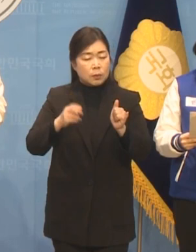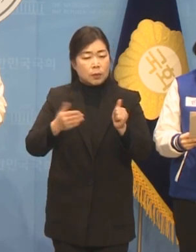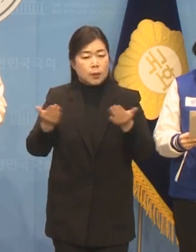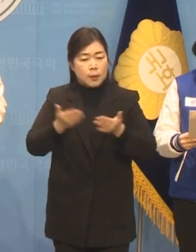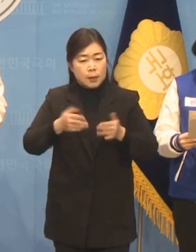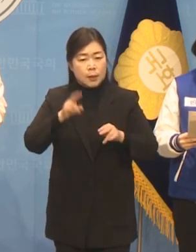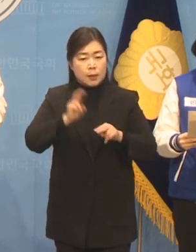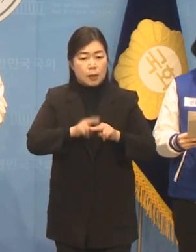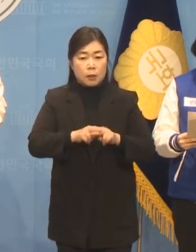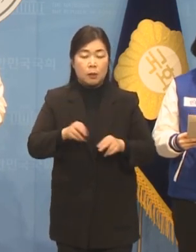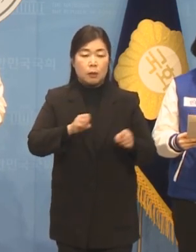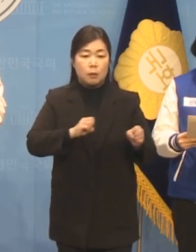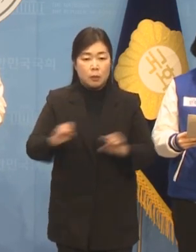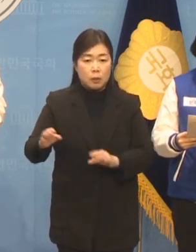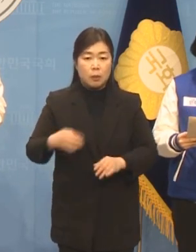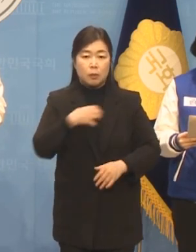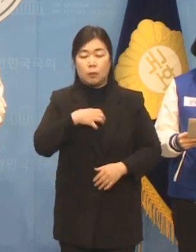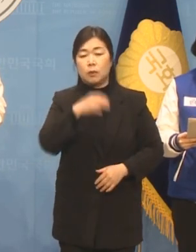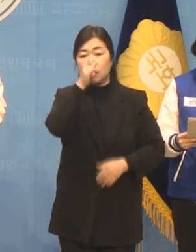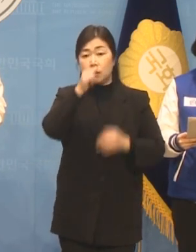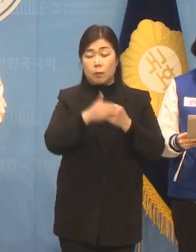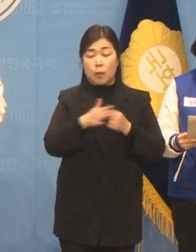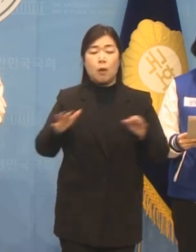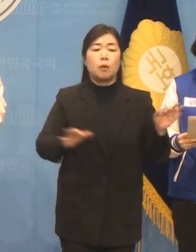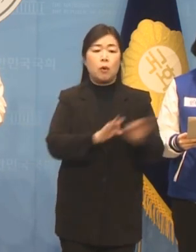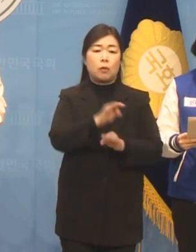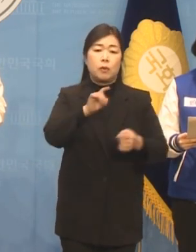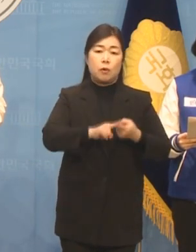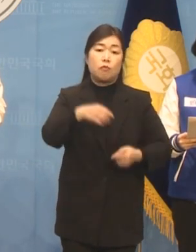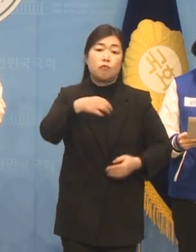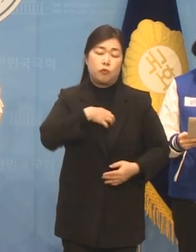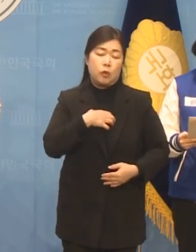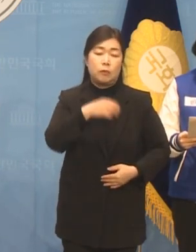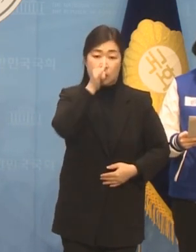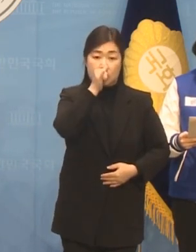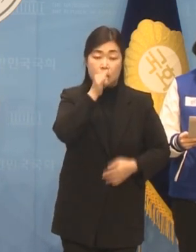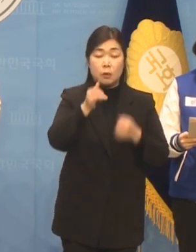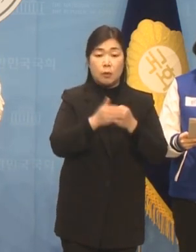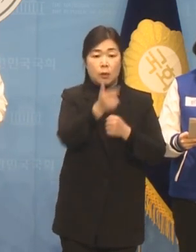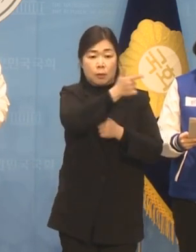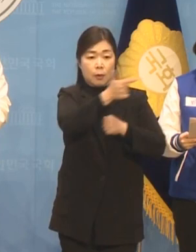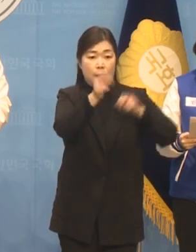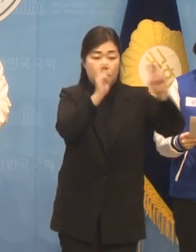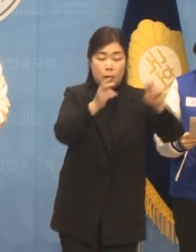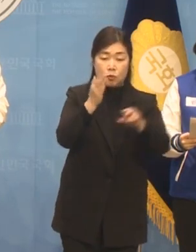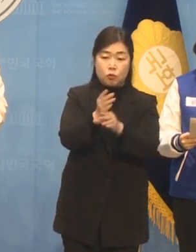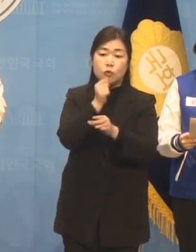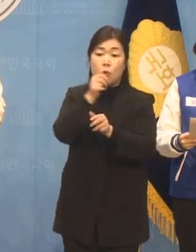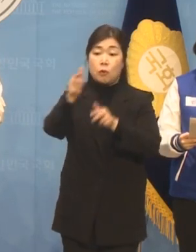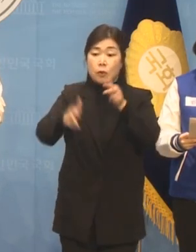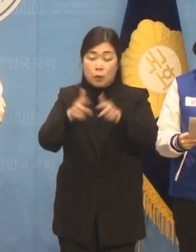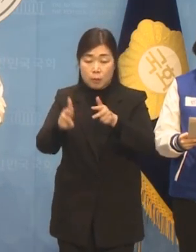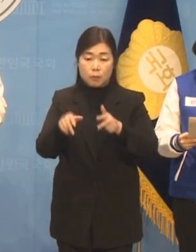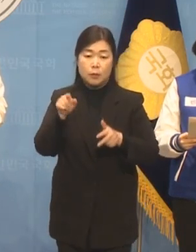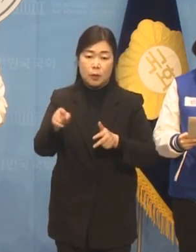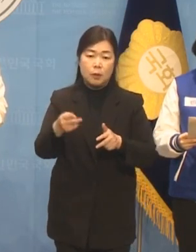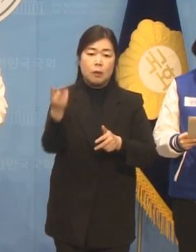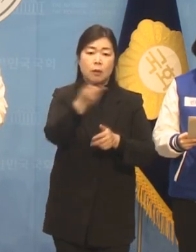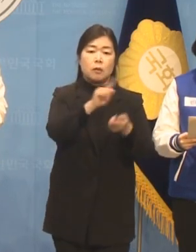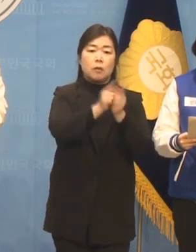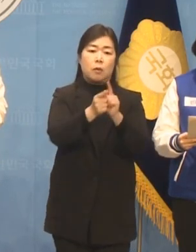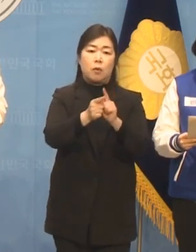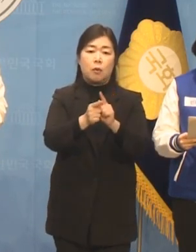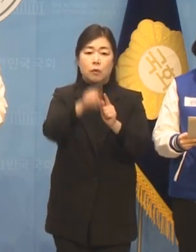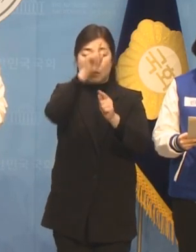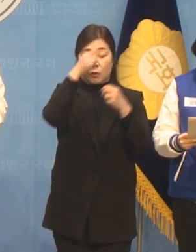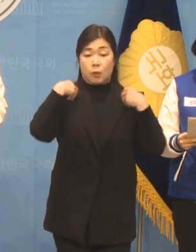경제적 어려움에 처할 수 있어서 이런 부분들에 대해서 대기업과 중소기업의 협력과 정부의 지원을 통해 가지고